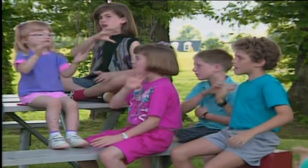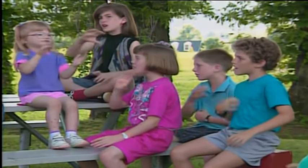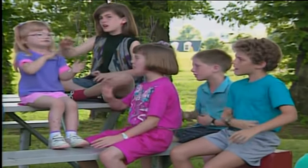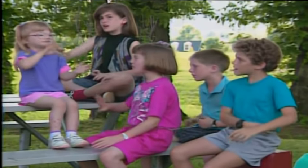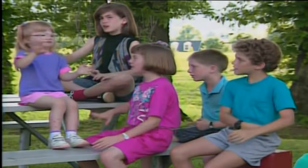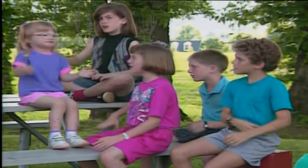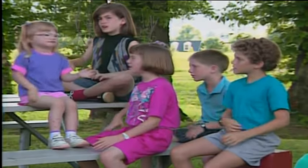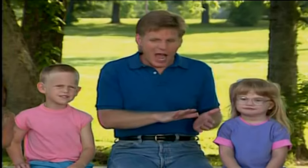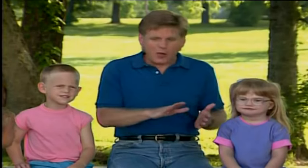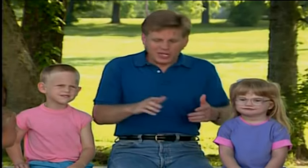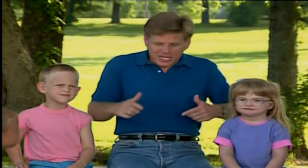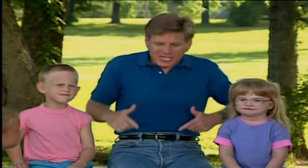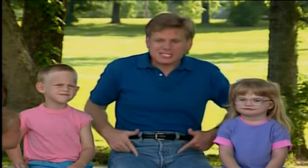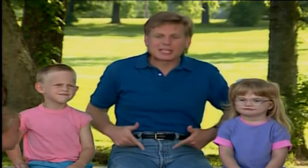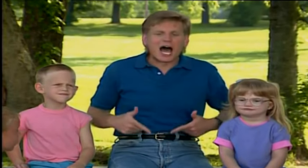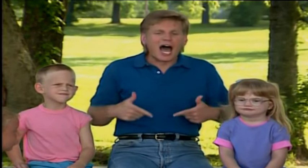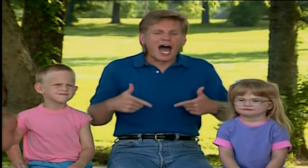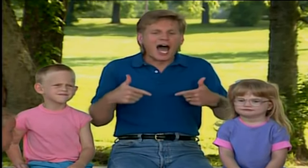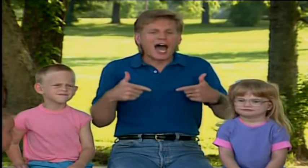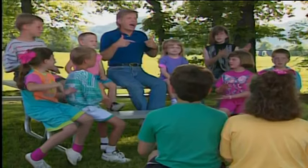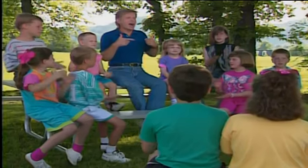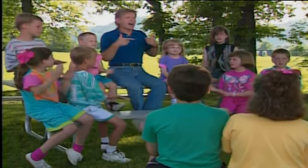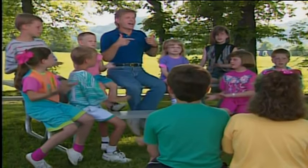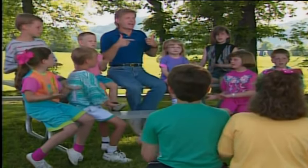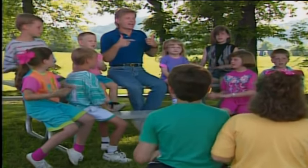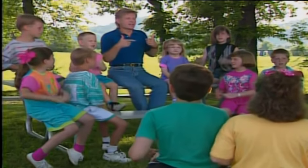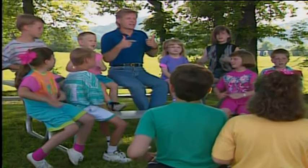entregó su vida, por